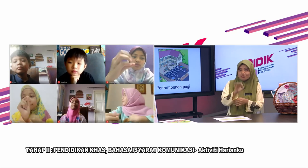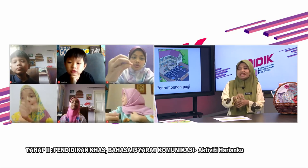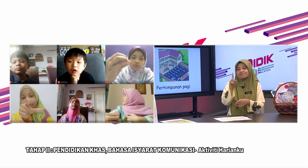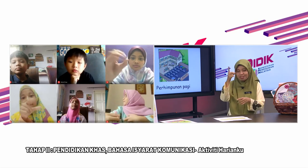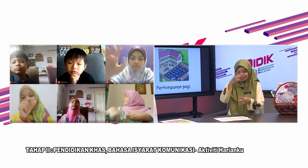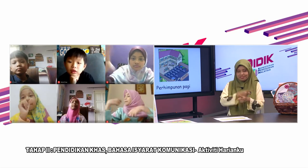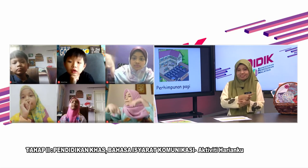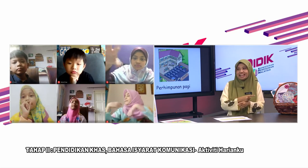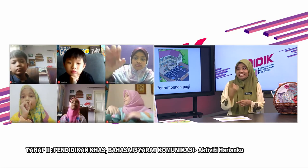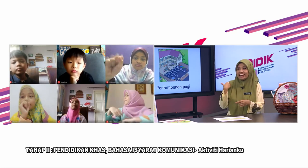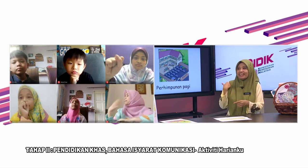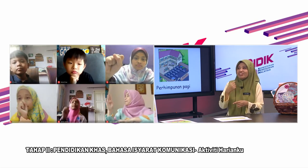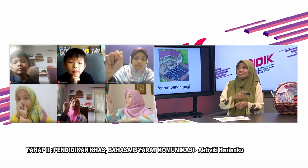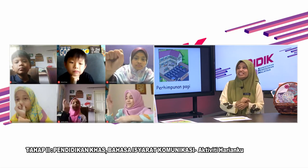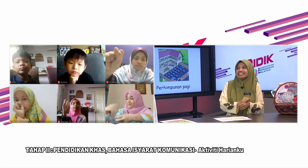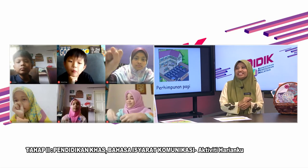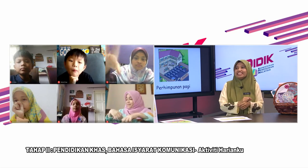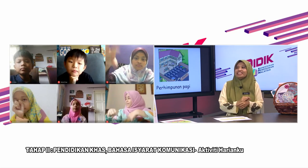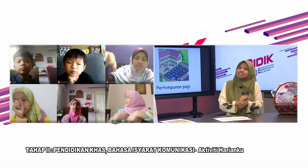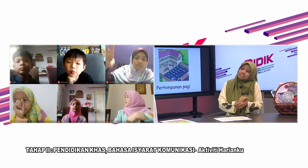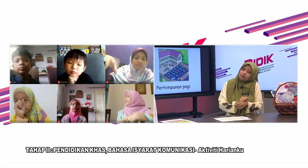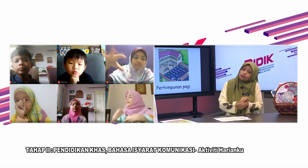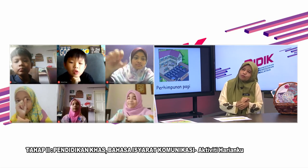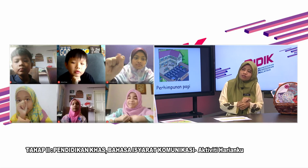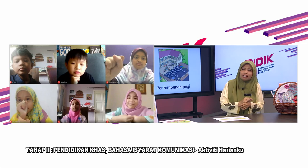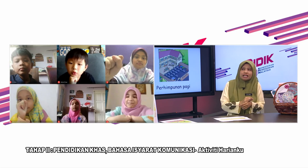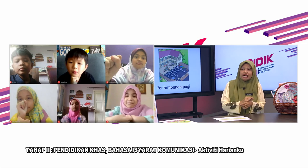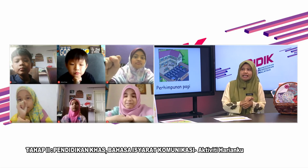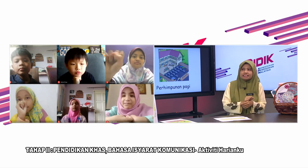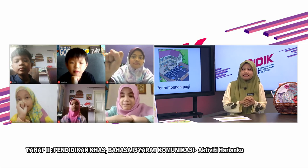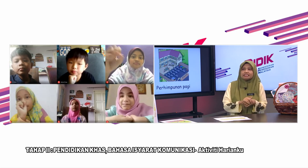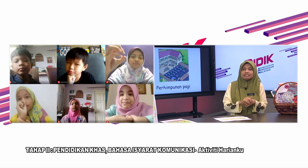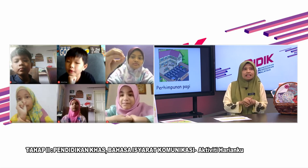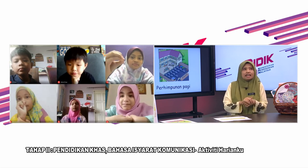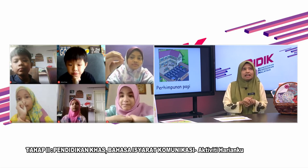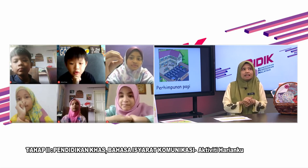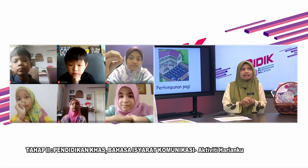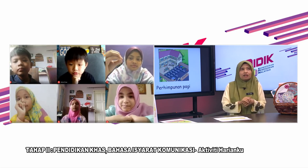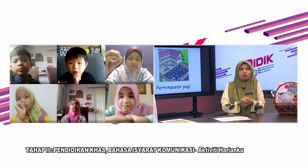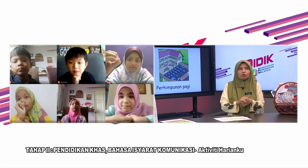Main guli. Betul. Ada ya main guli? Okay. Apa tu? S.